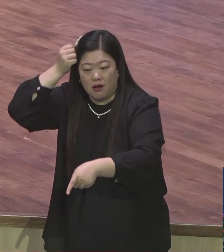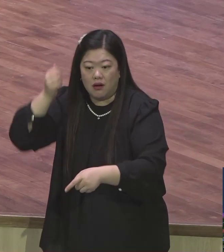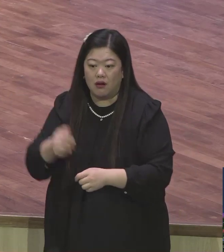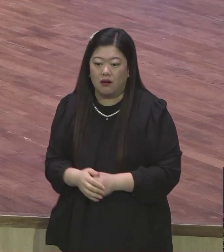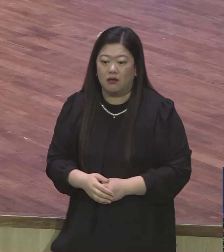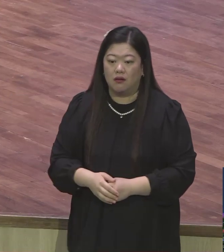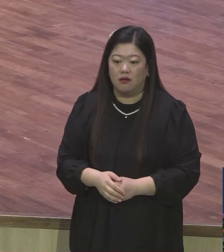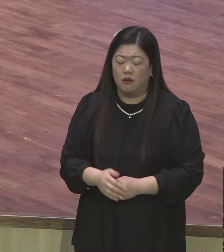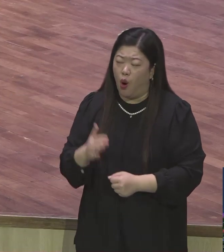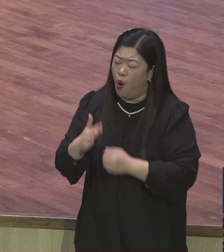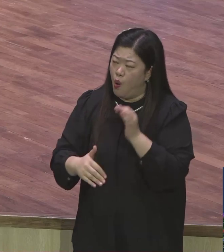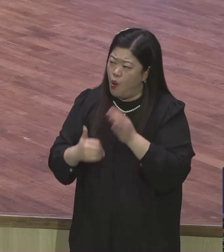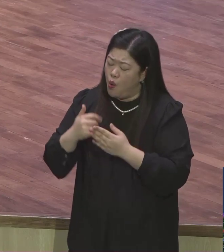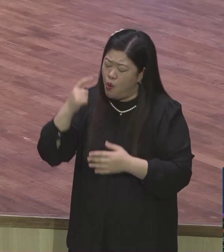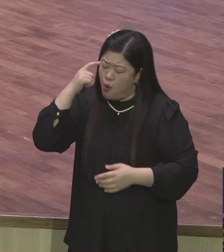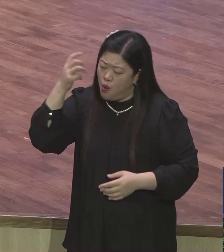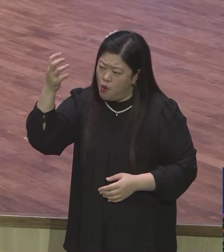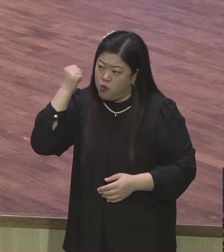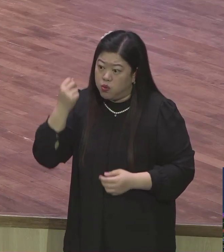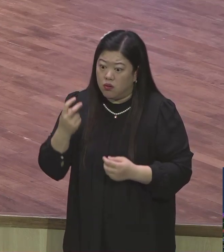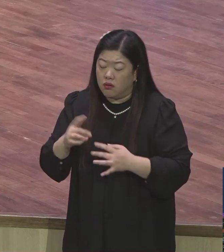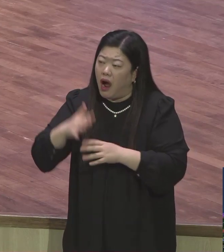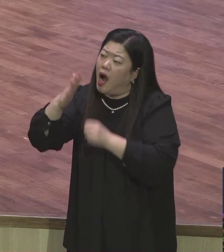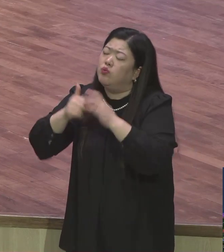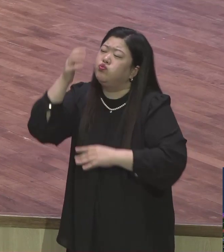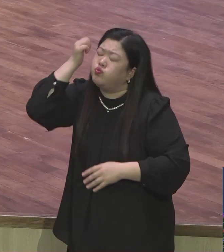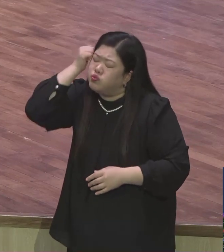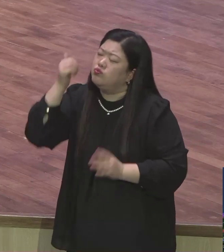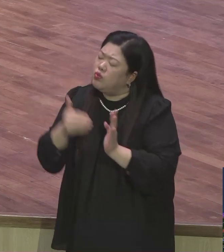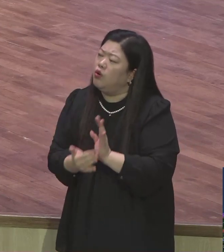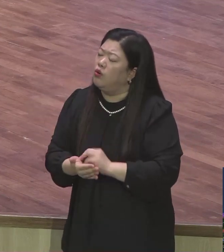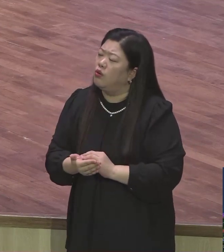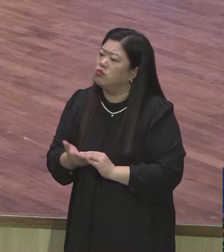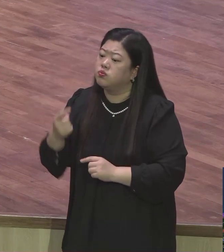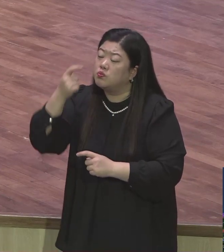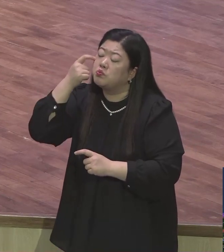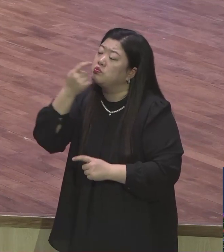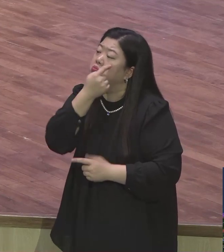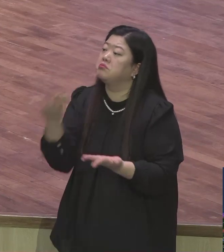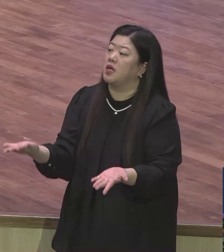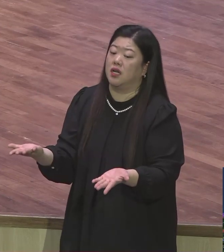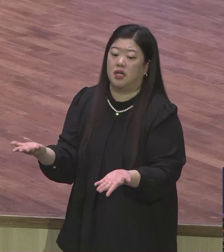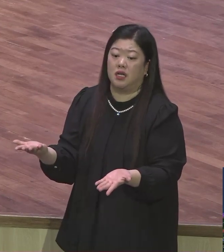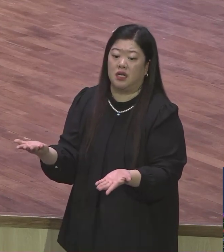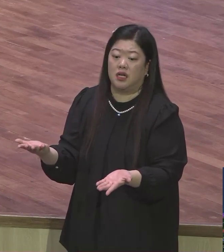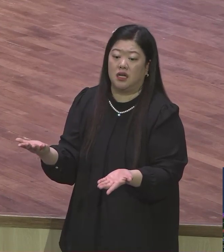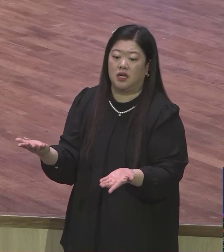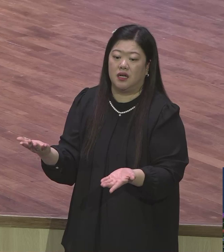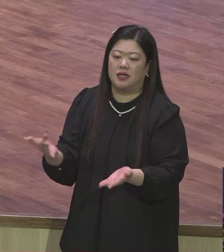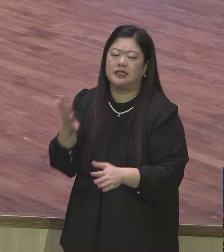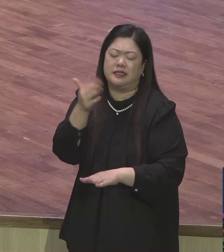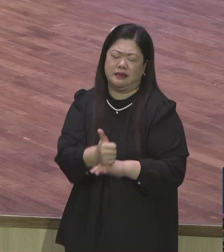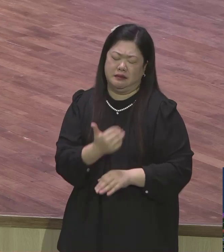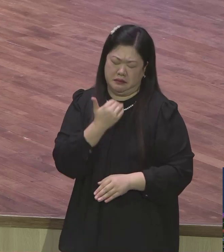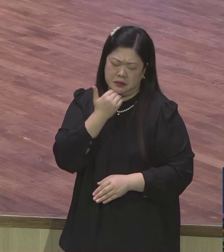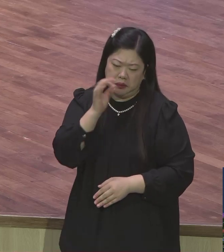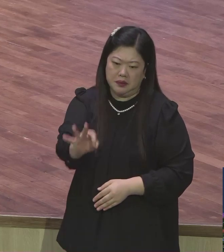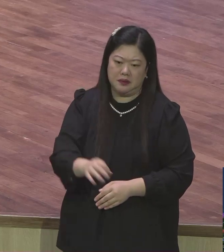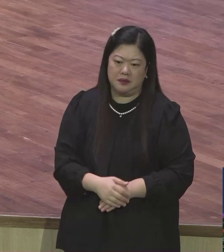어떻게 아느냐? 시간 지나면 알아요. 시간 지나면 알아. 다 알고